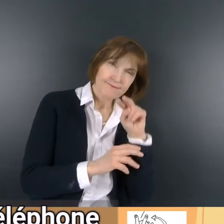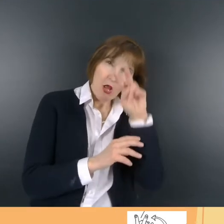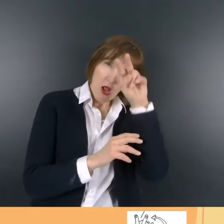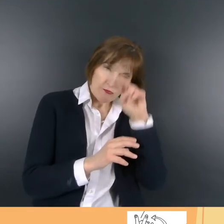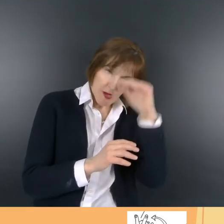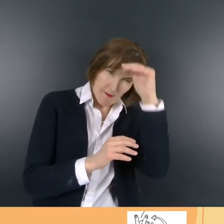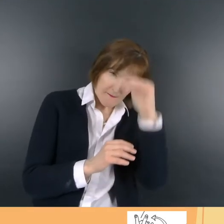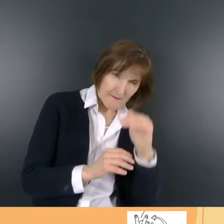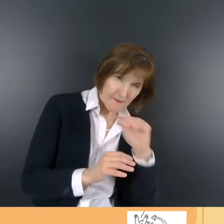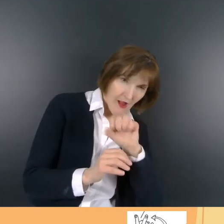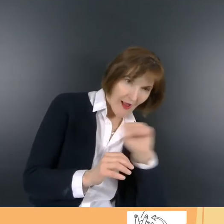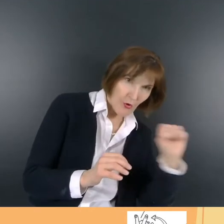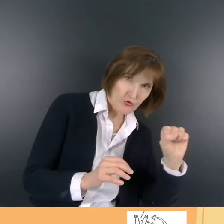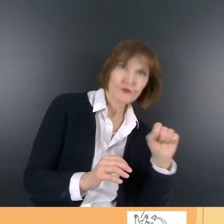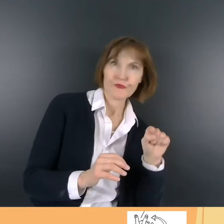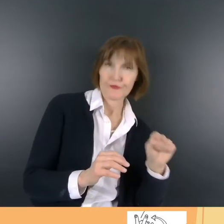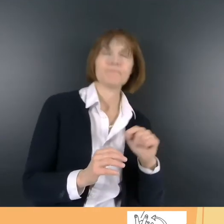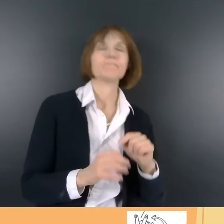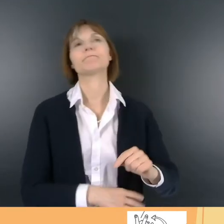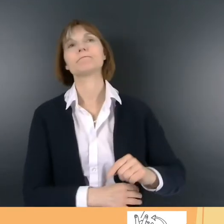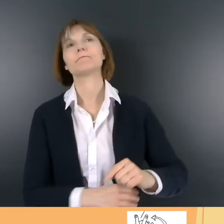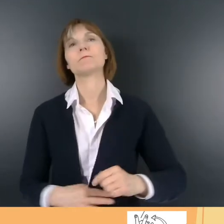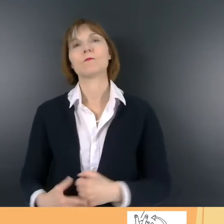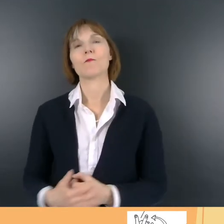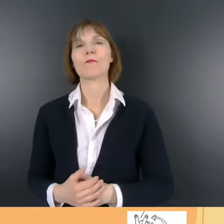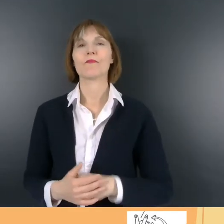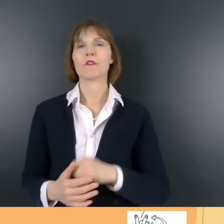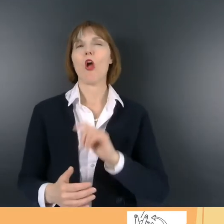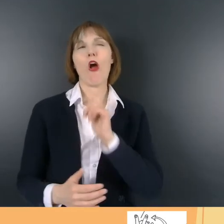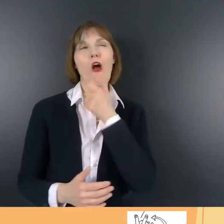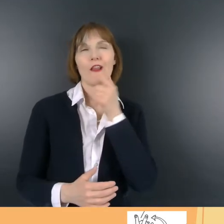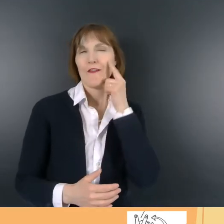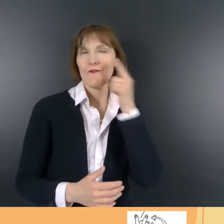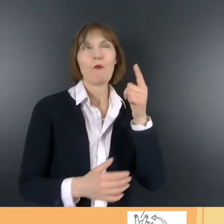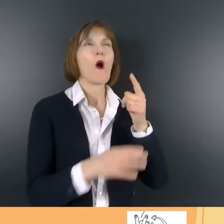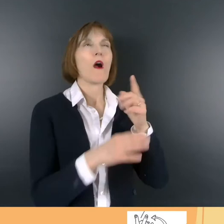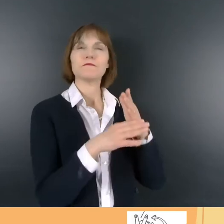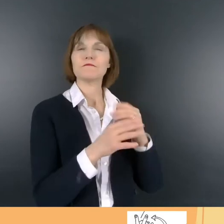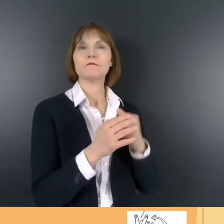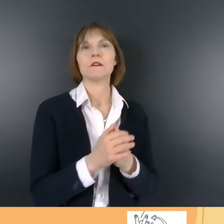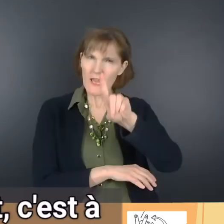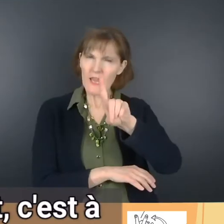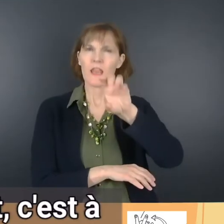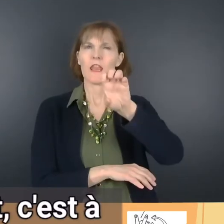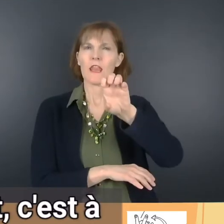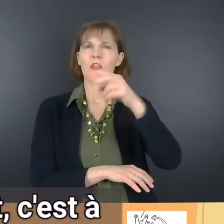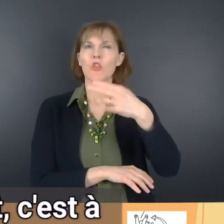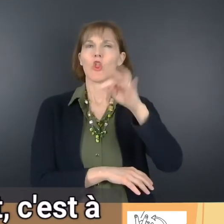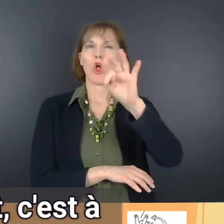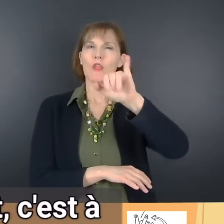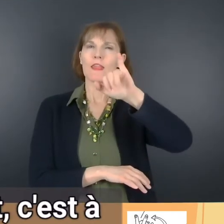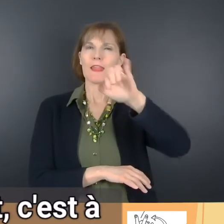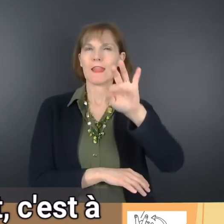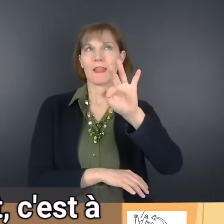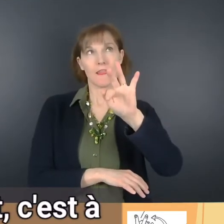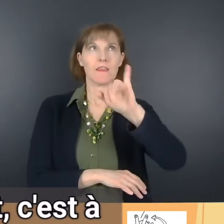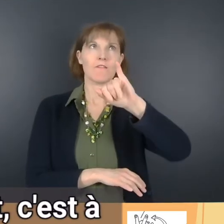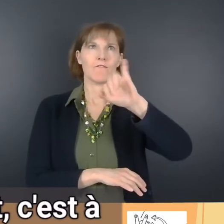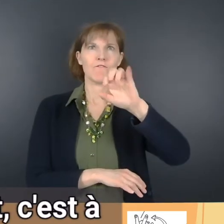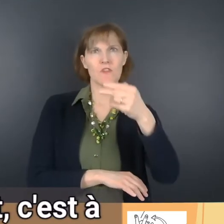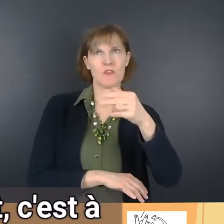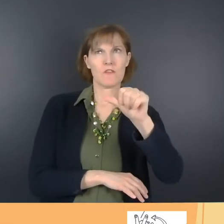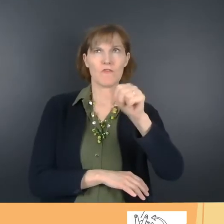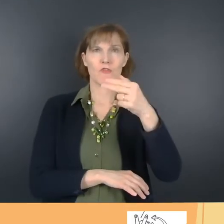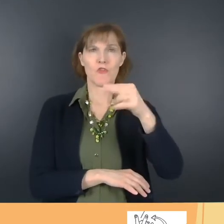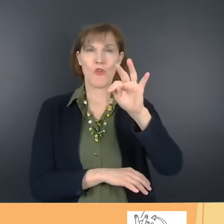en bas à gauche, je crois. Donc, il y a marqué... Alors, c'est en anglais. Il faut rentrer son identifiant,'est-à-dire son